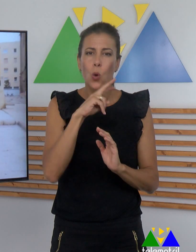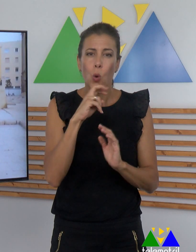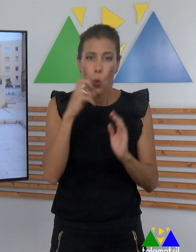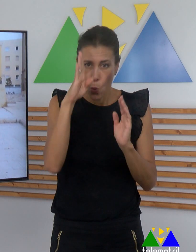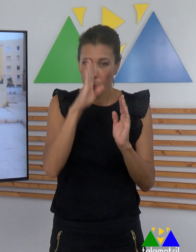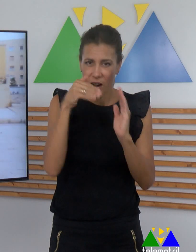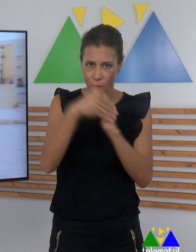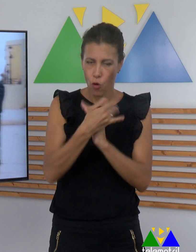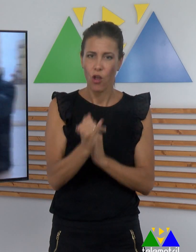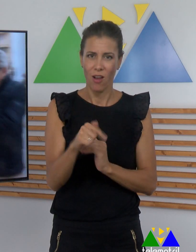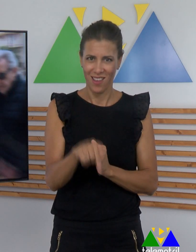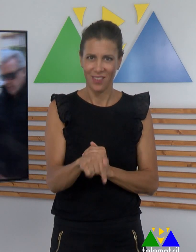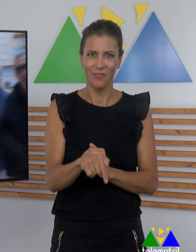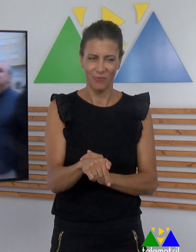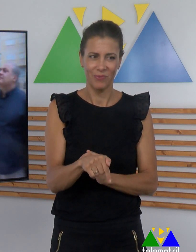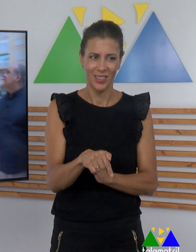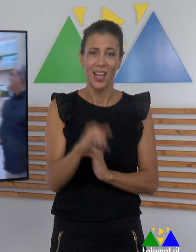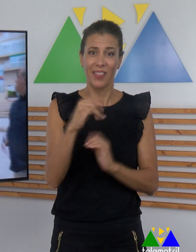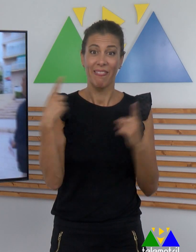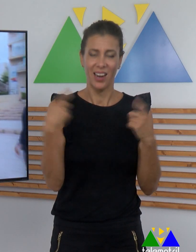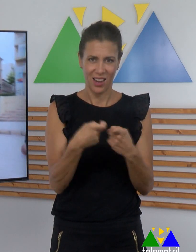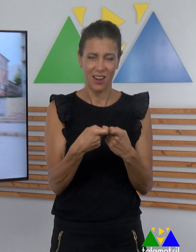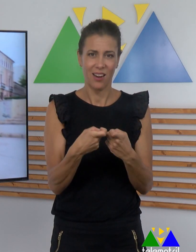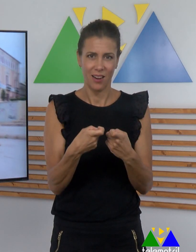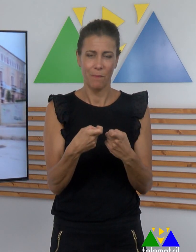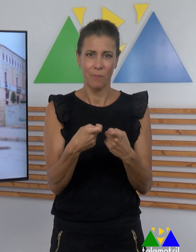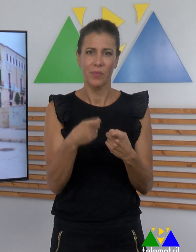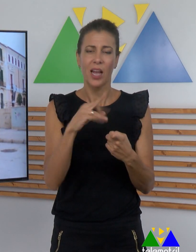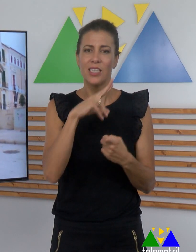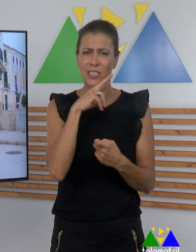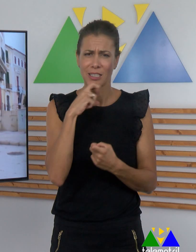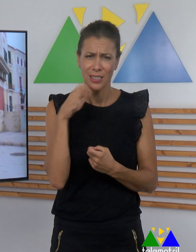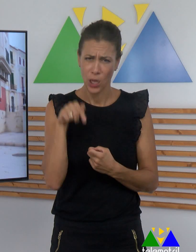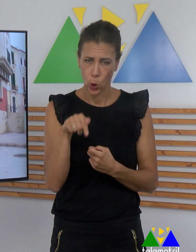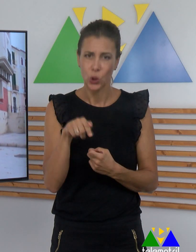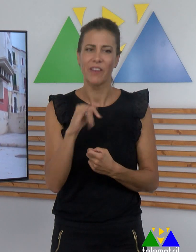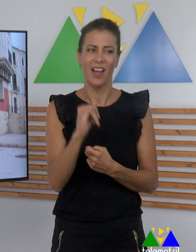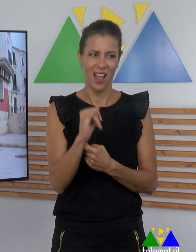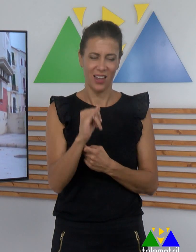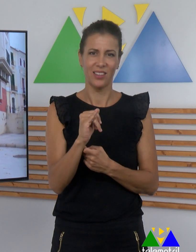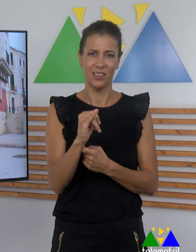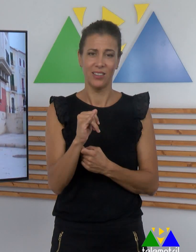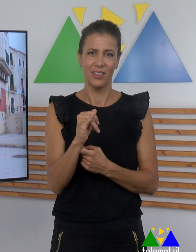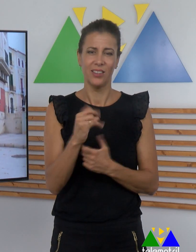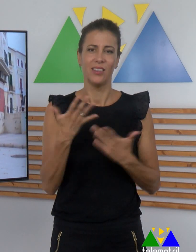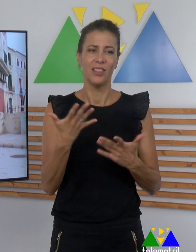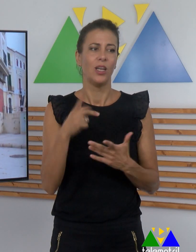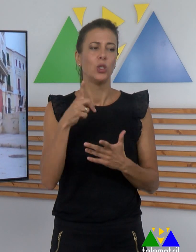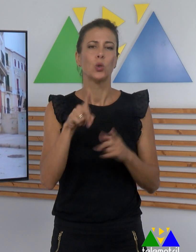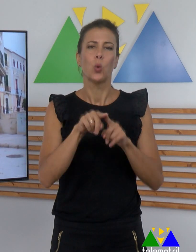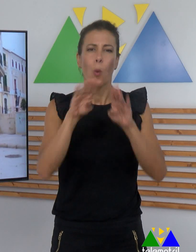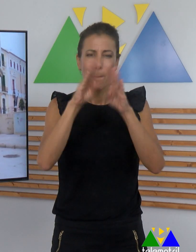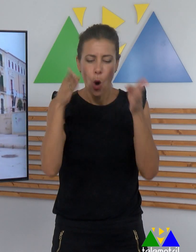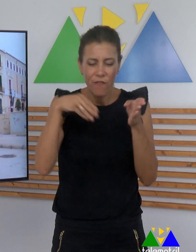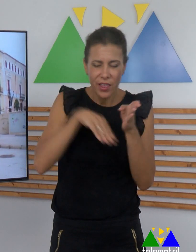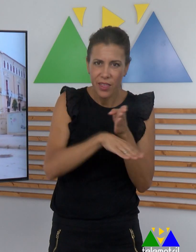zona ya de aquí, ¿no? Sí, ahí debajo hay un refugio de la guerra, se conserva el refugio de la guerra, y es una bóveda